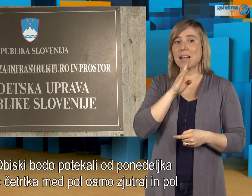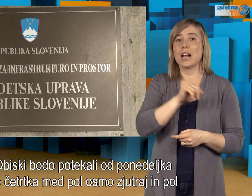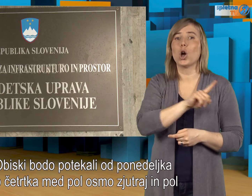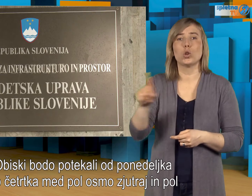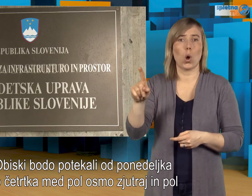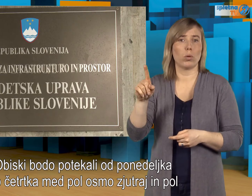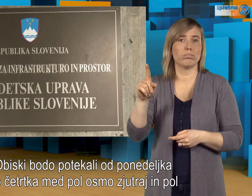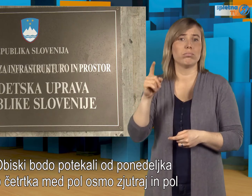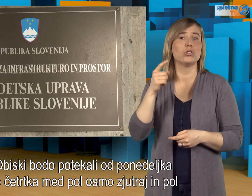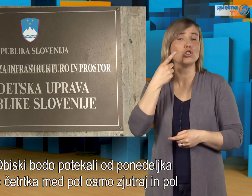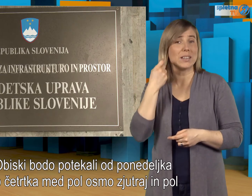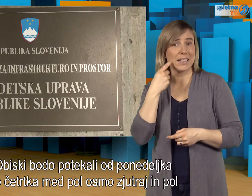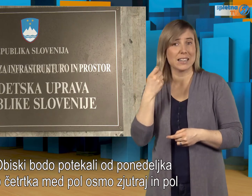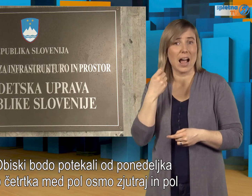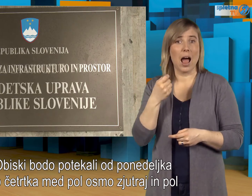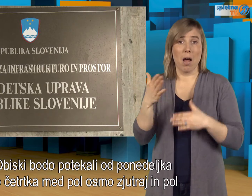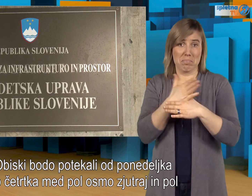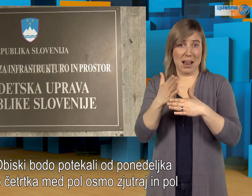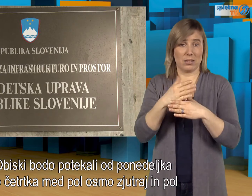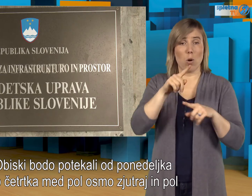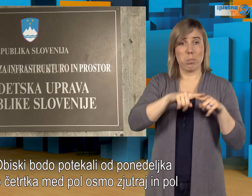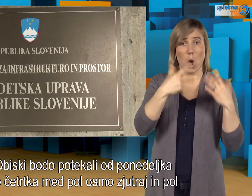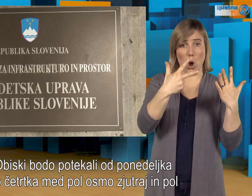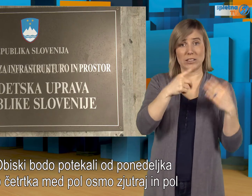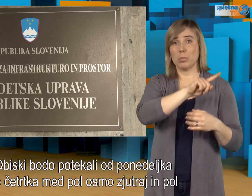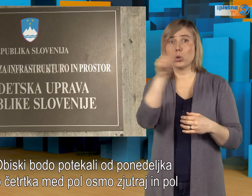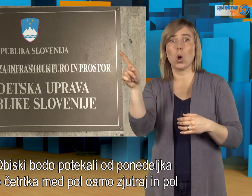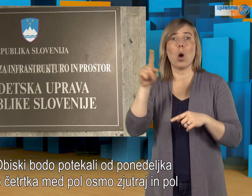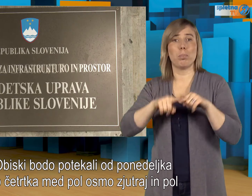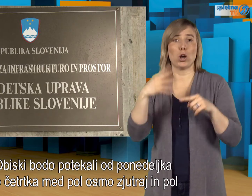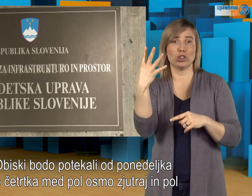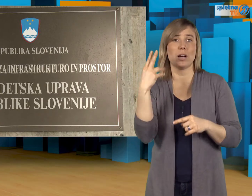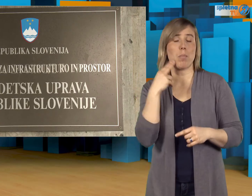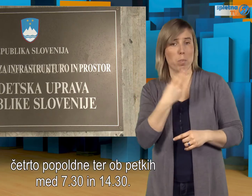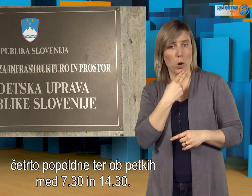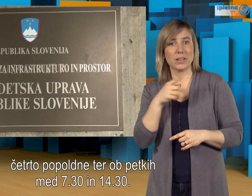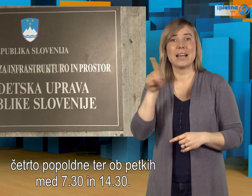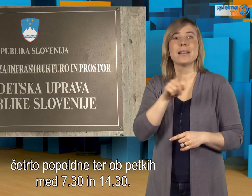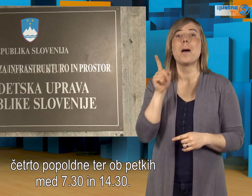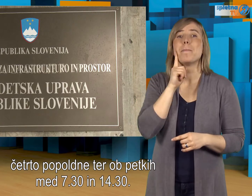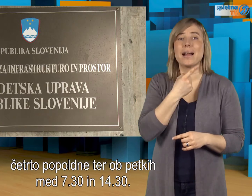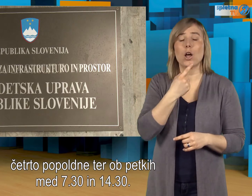do četrtka med 7:30 zjutraj in 3:30 popoldne ter ob petkih med 7:30